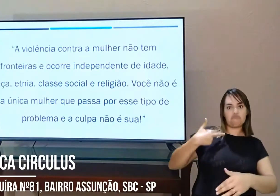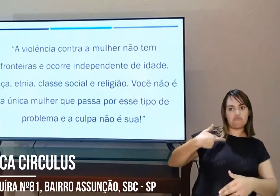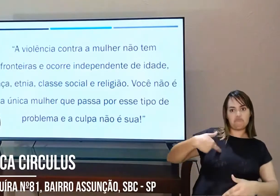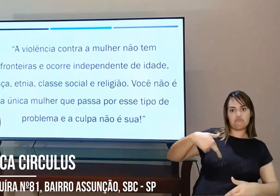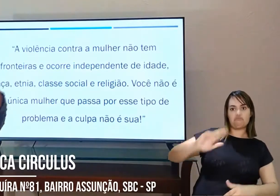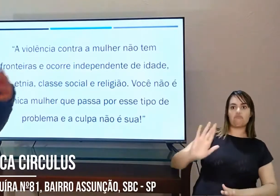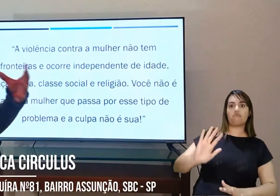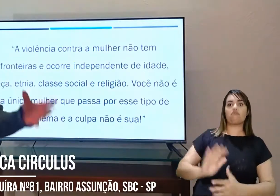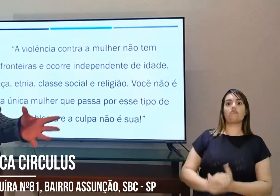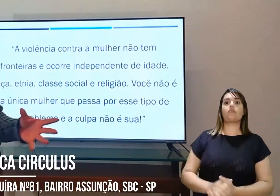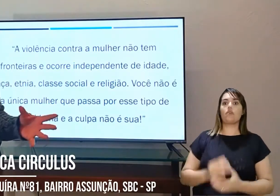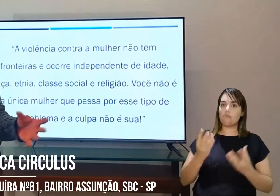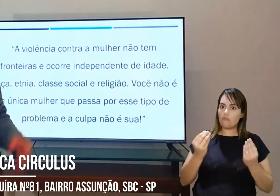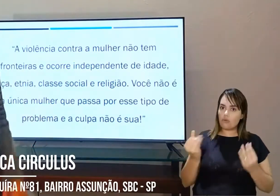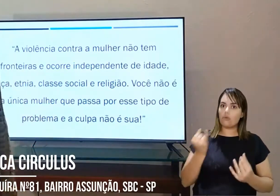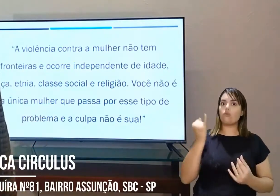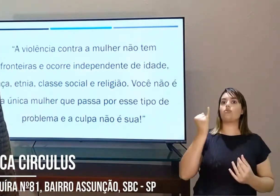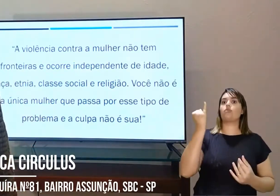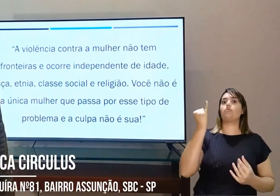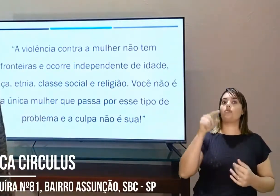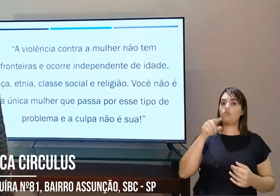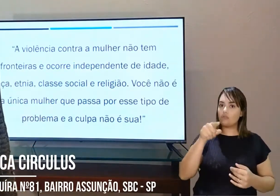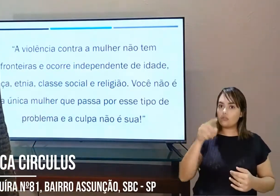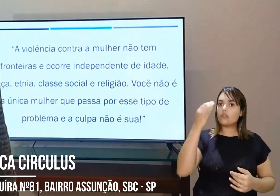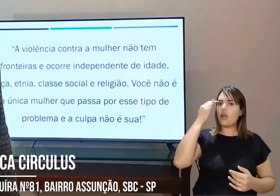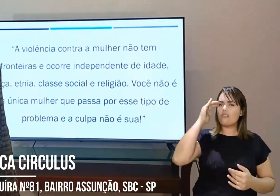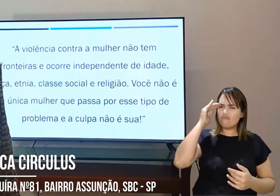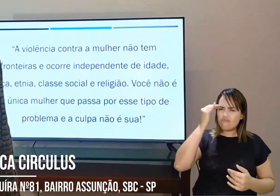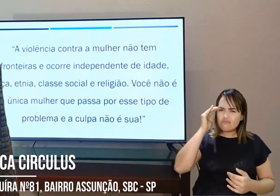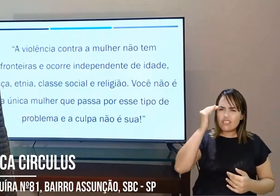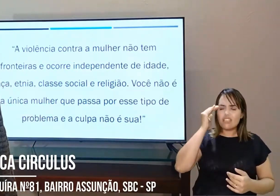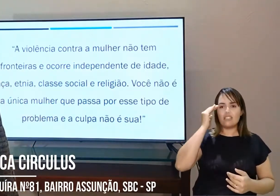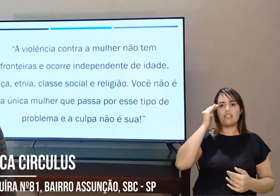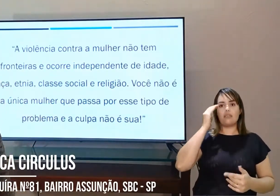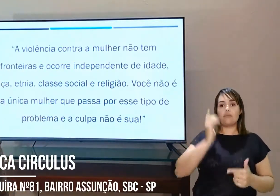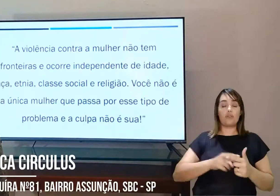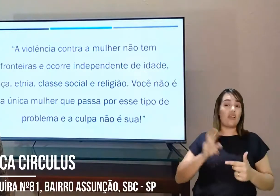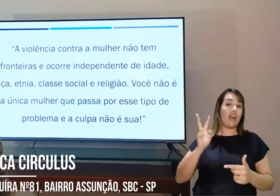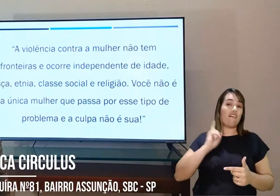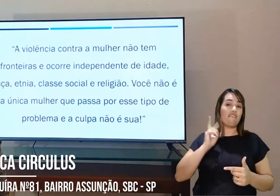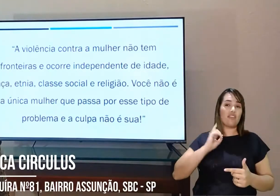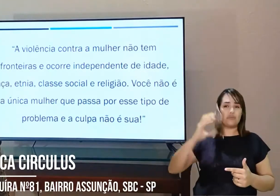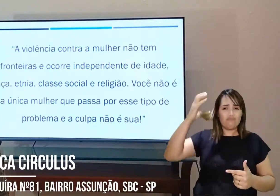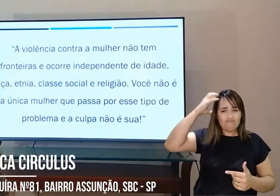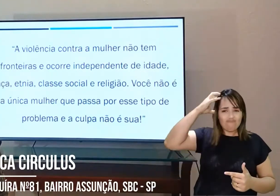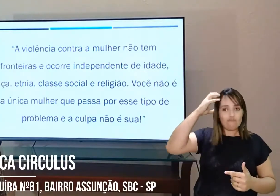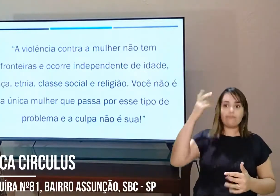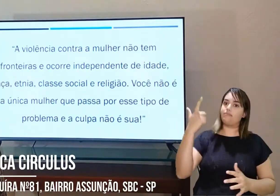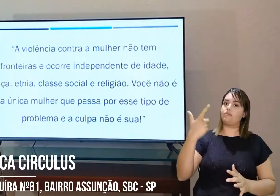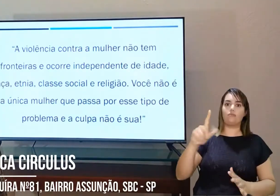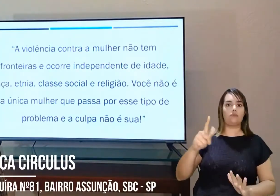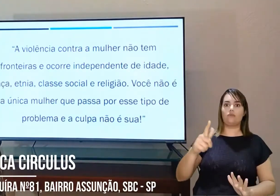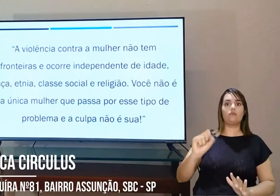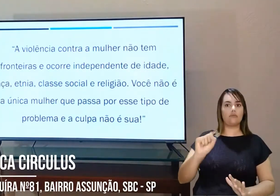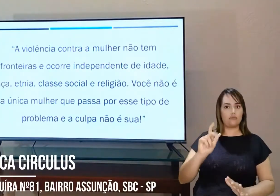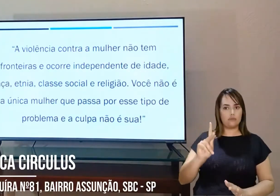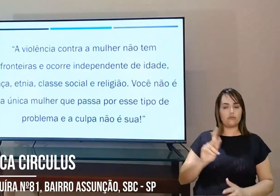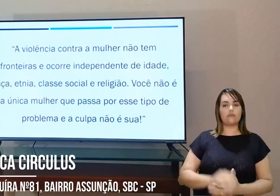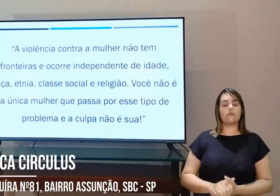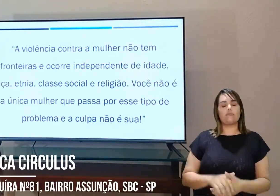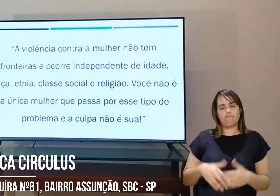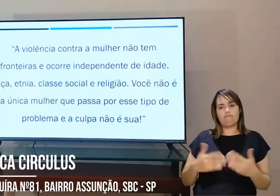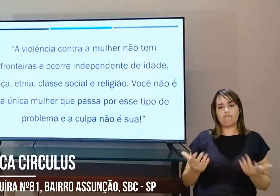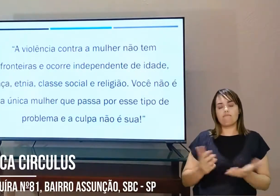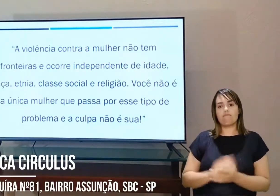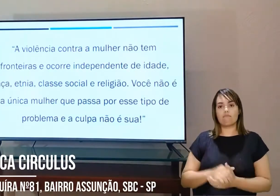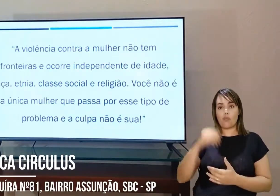da etnia, da religião. E é muito importante a gente deixar bem marcado aqui que a vítima, ela não